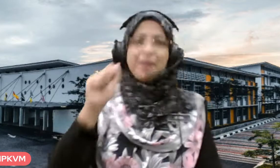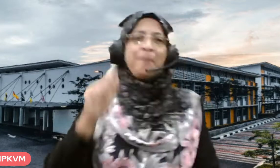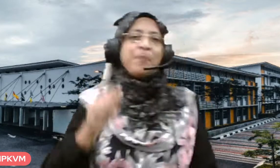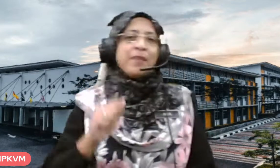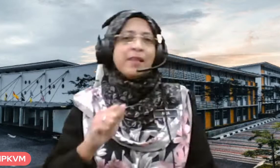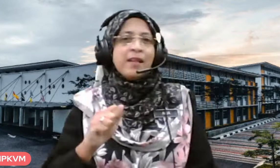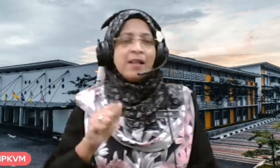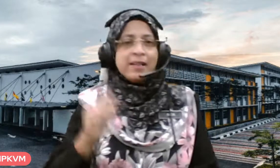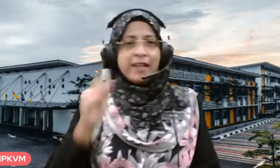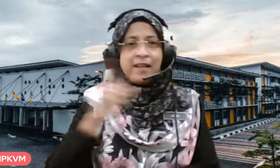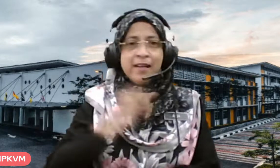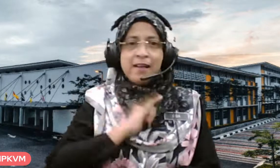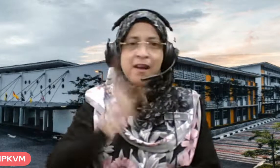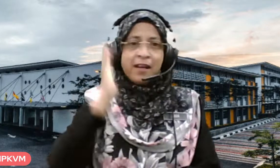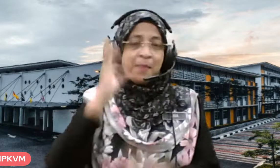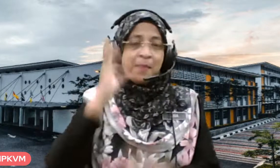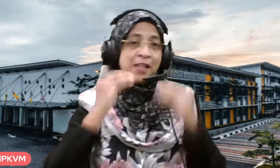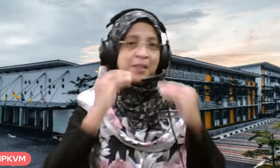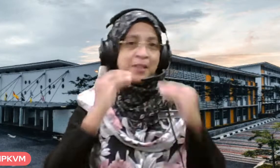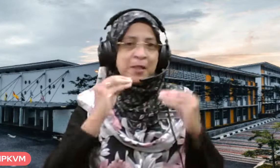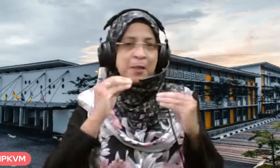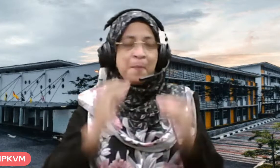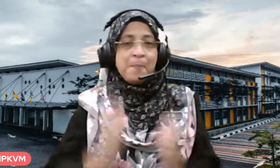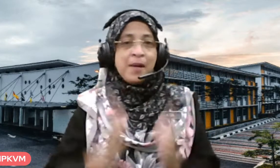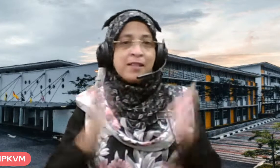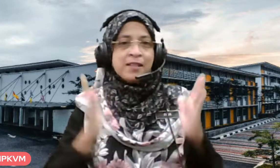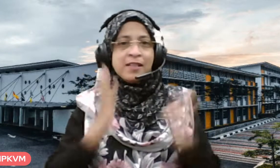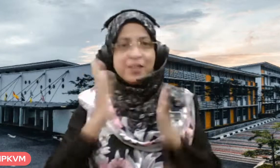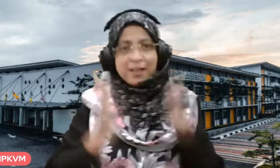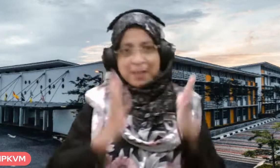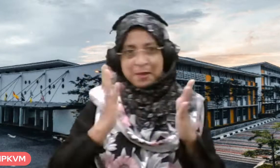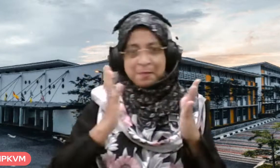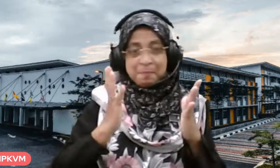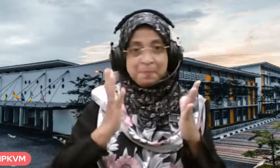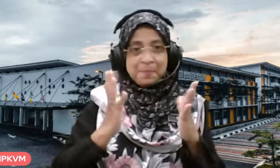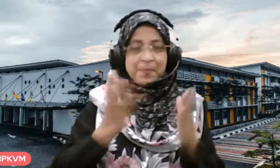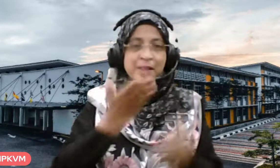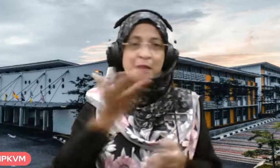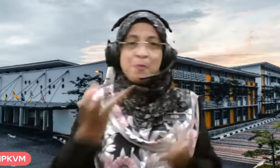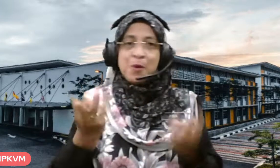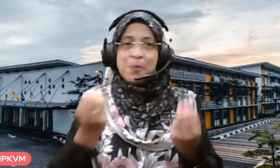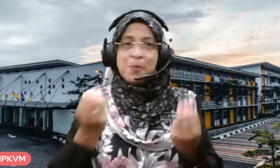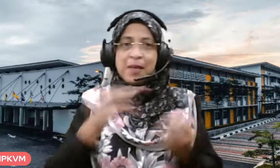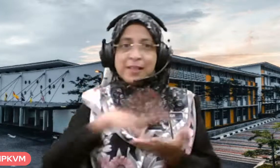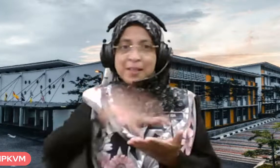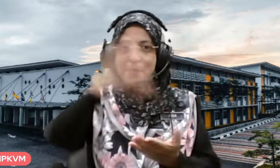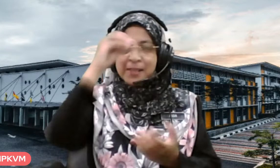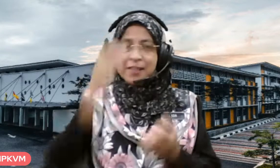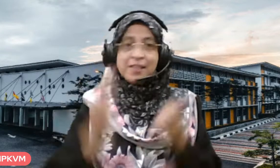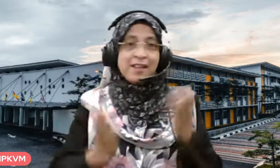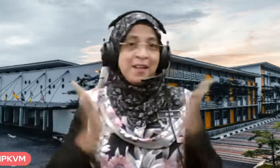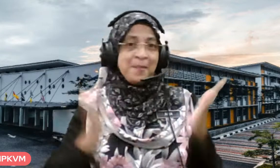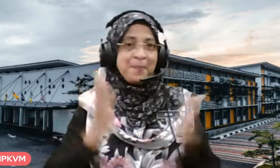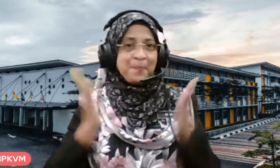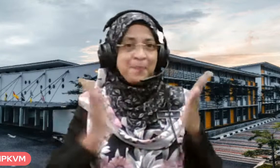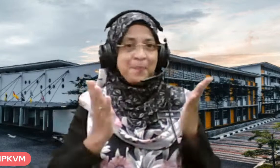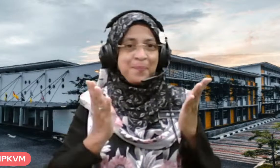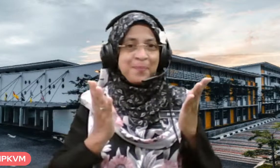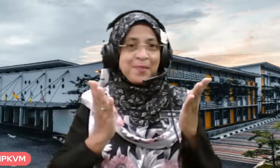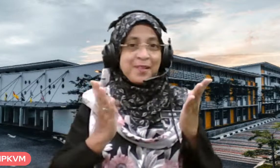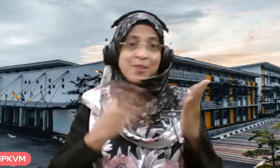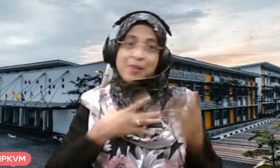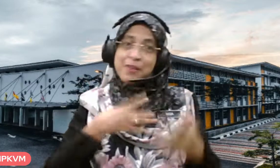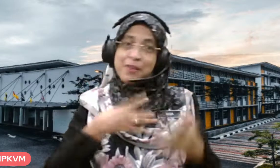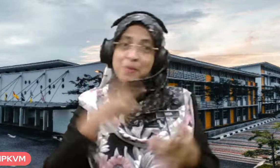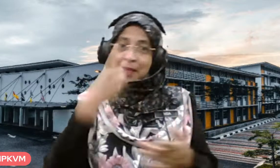it's Saya akan mengajak fase isyarat kalau mau belajar bahasa isyarat